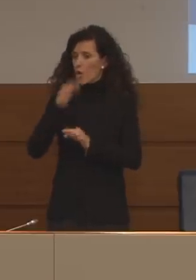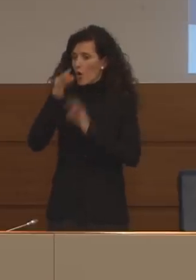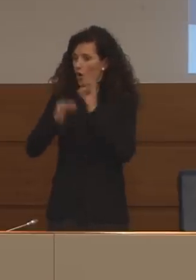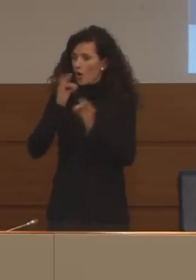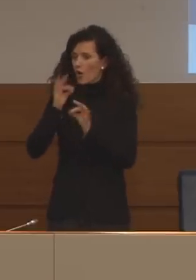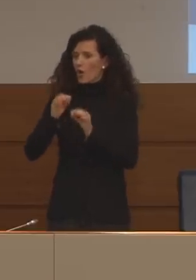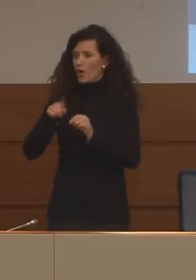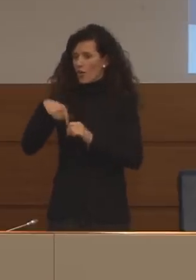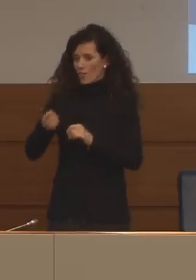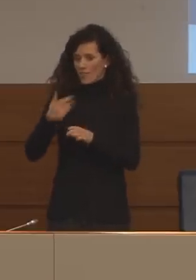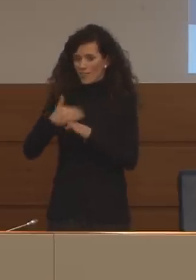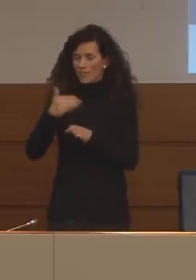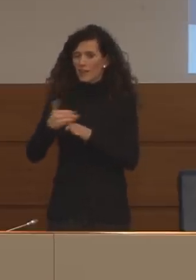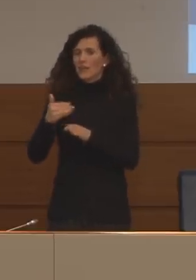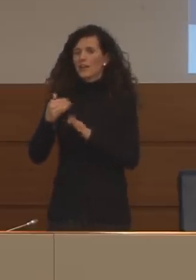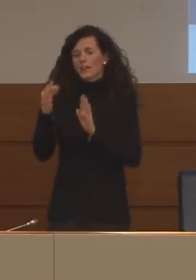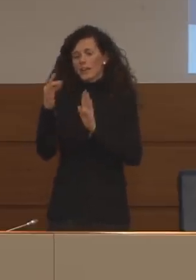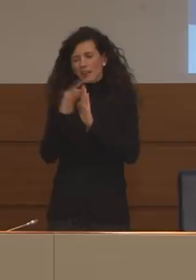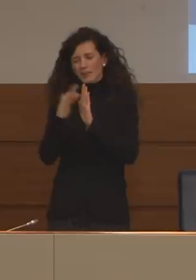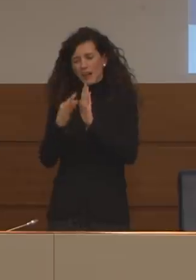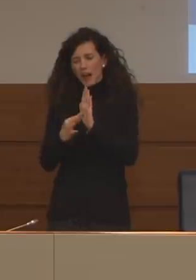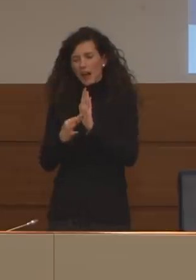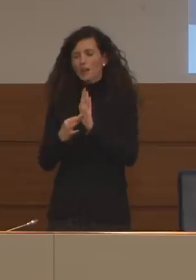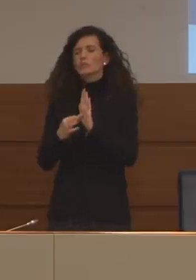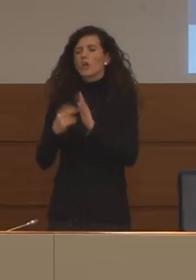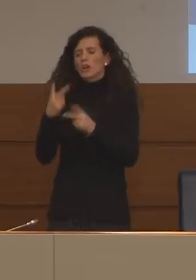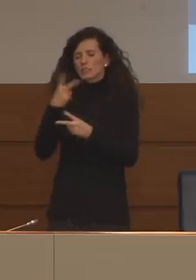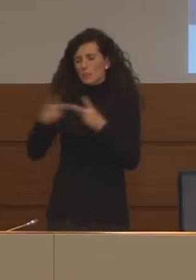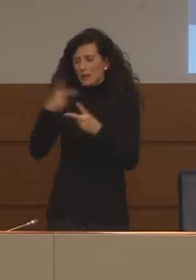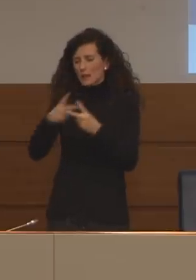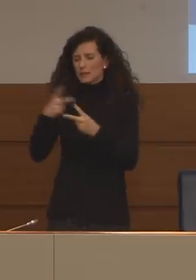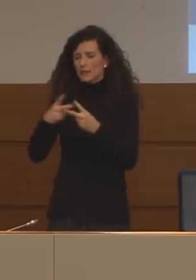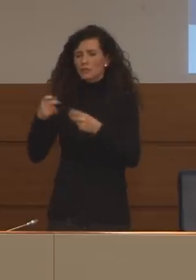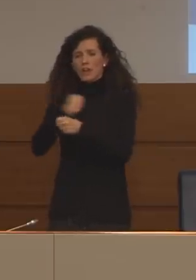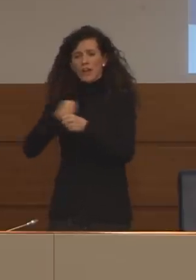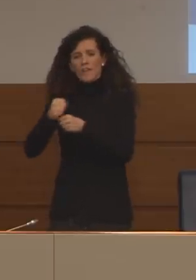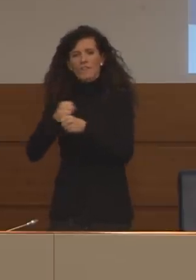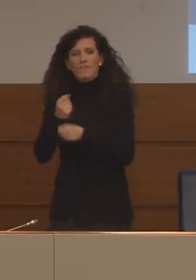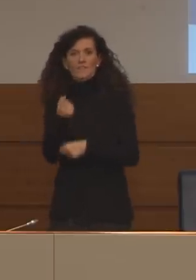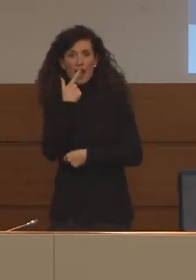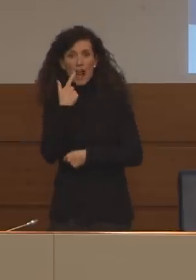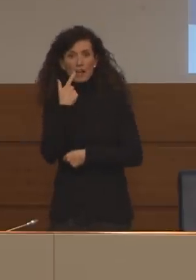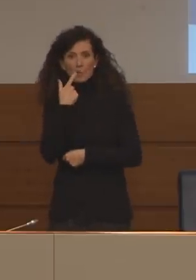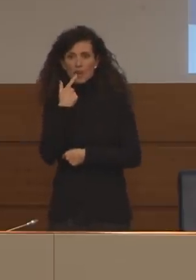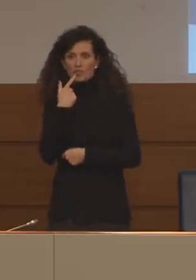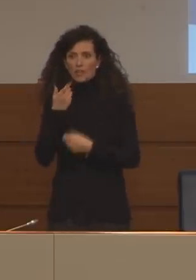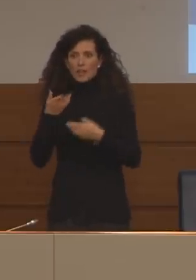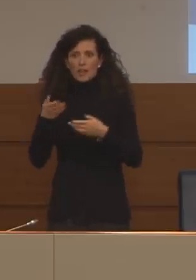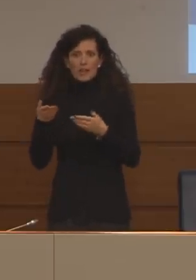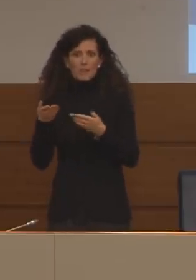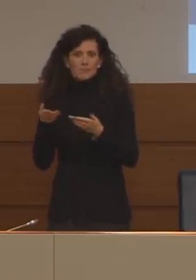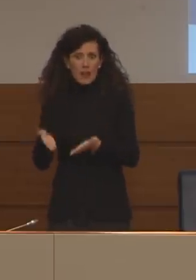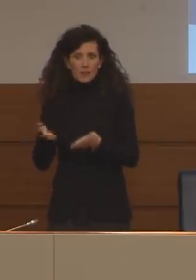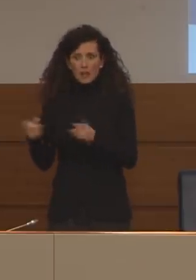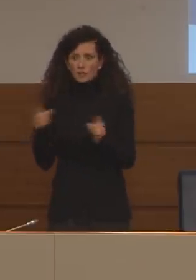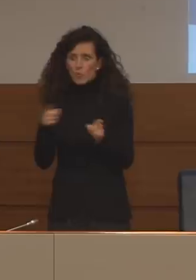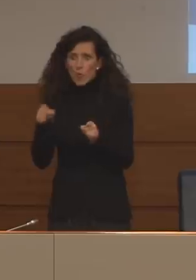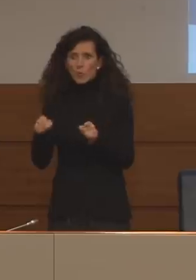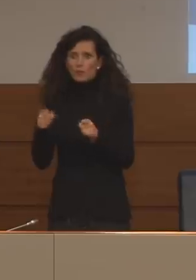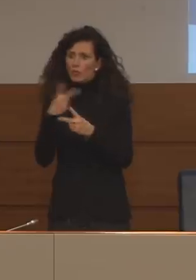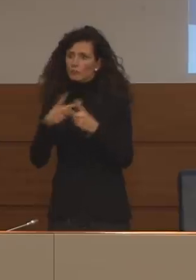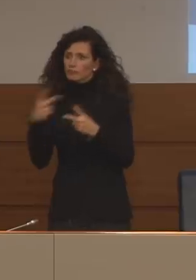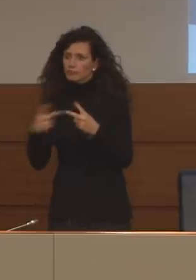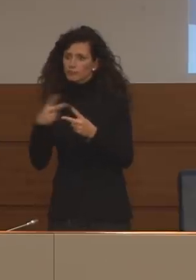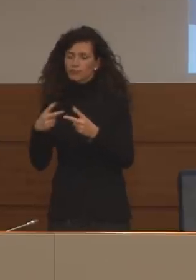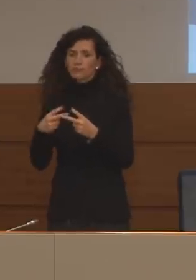relativo a quelle che sono le sperimentazioni di farmaci in atto accennare a questo tema